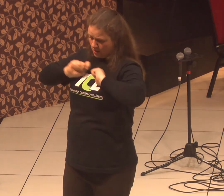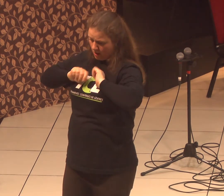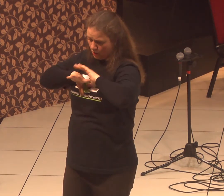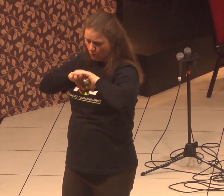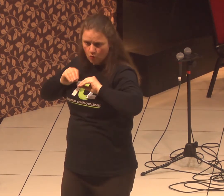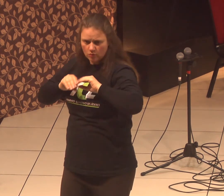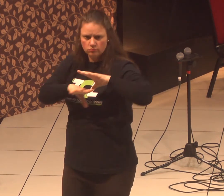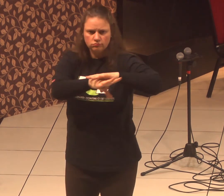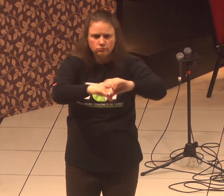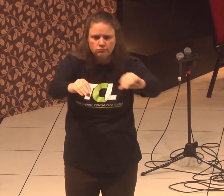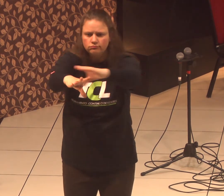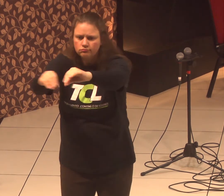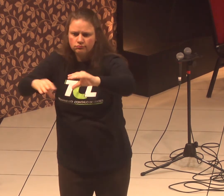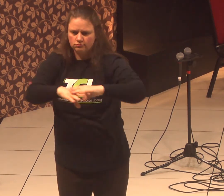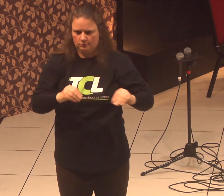Eu acredito